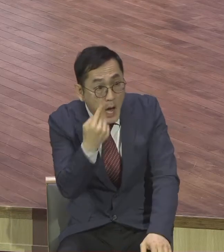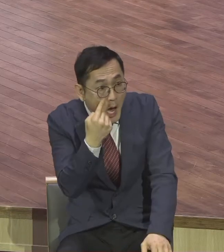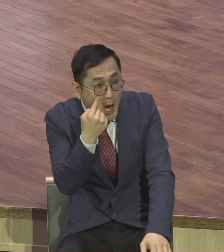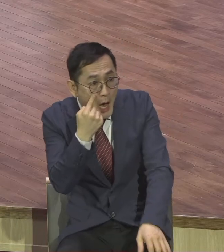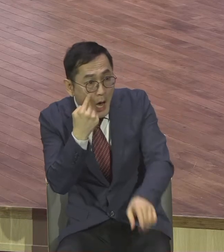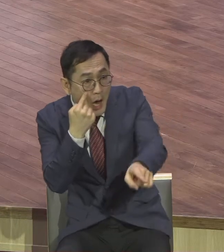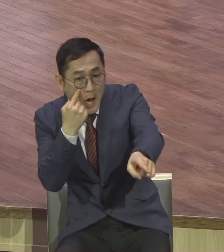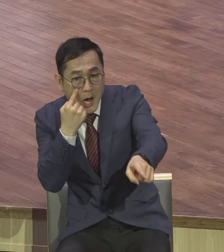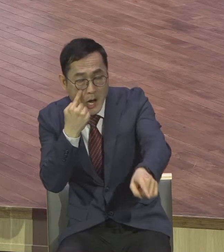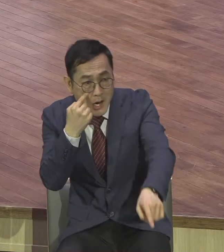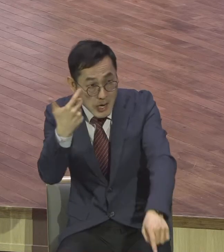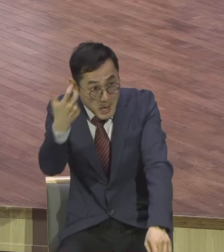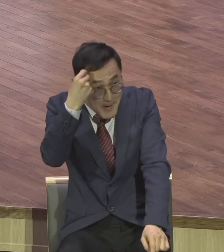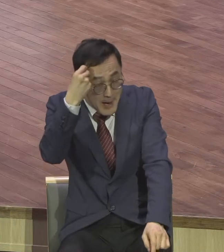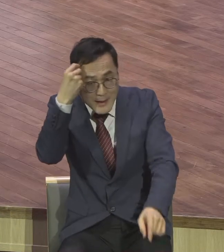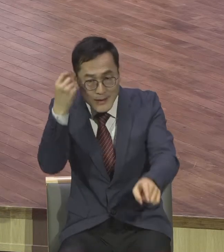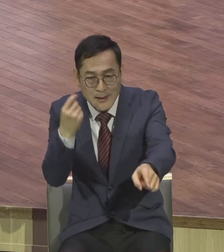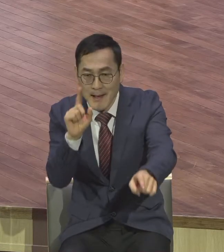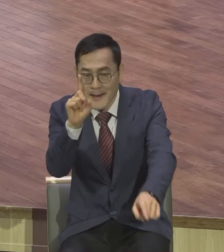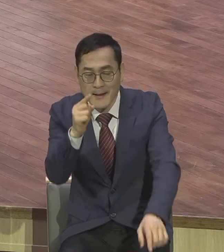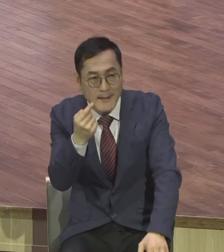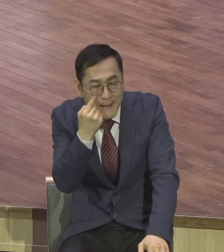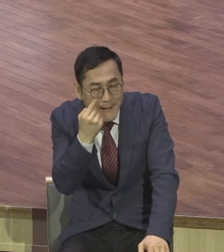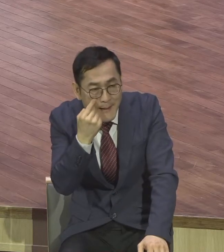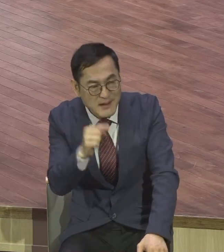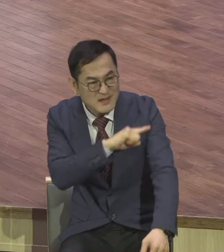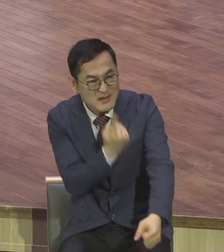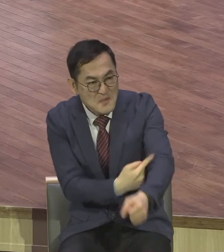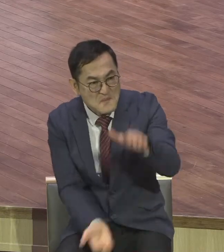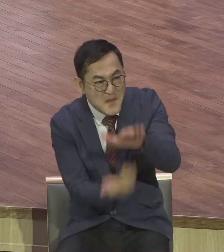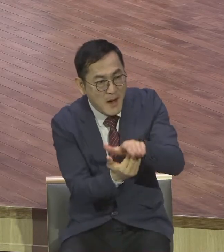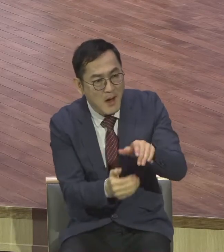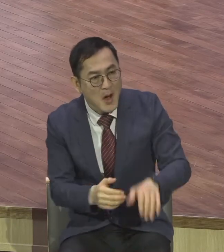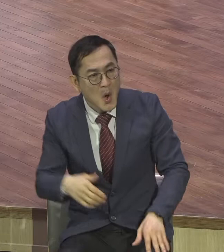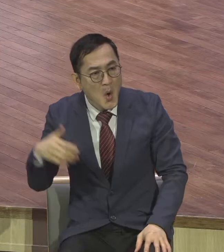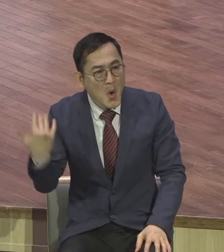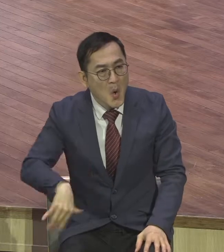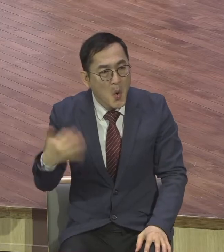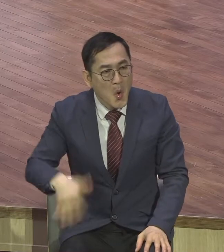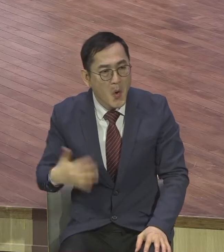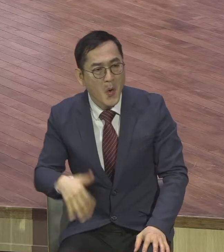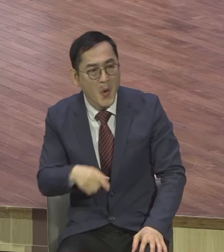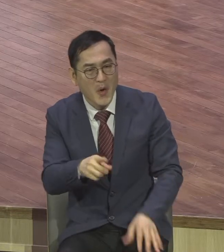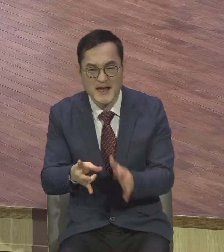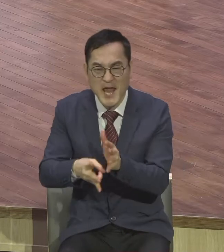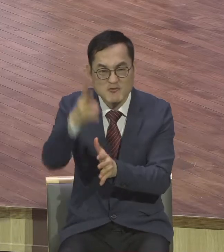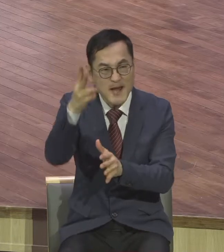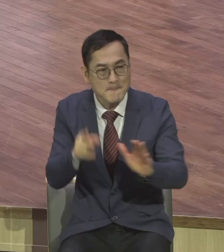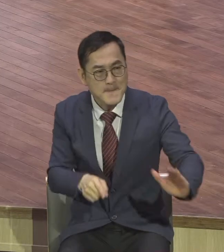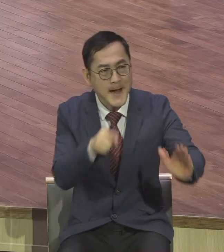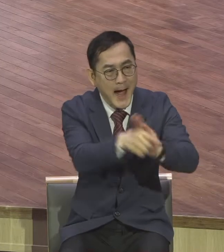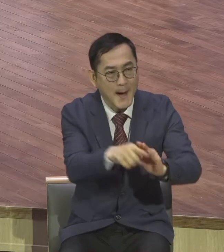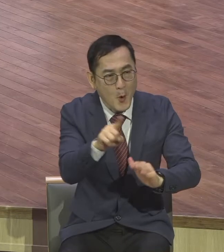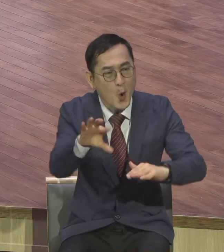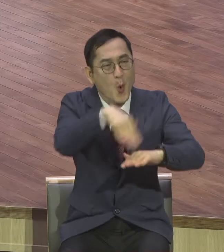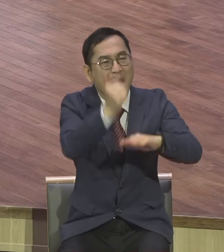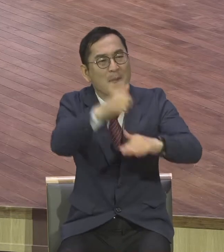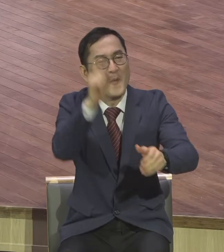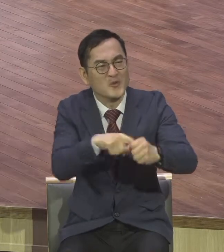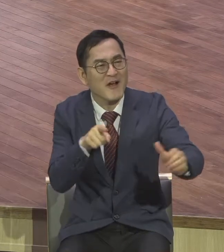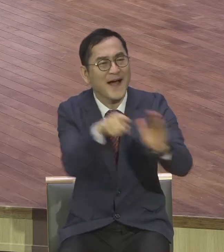어마어마한 그 능력을 가졌기 때문에 드디어 지금 예루살렘으로 왕이 되려고